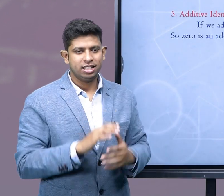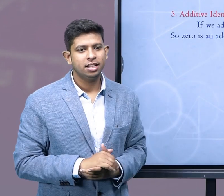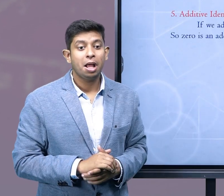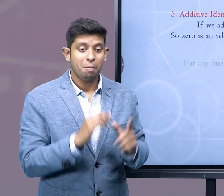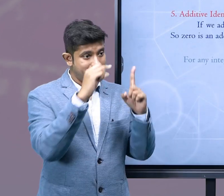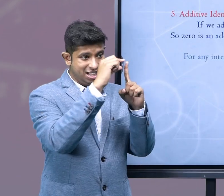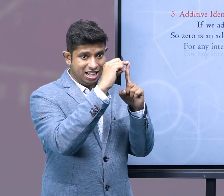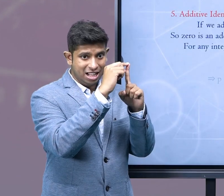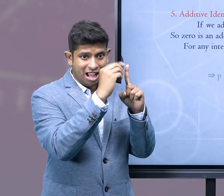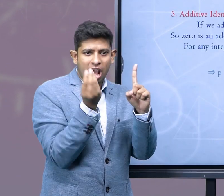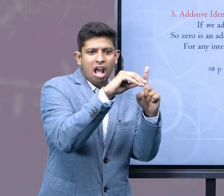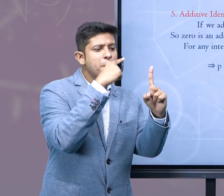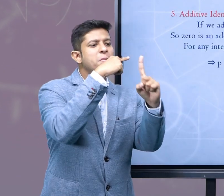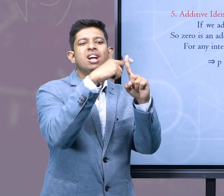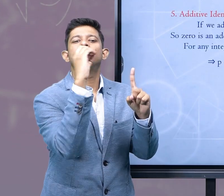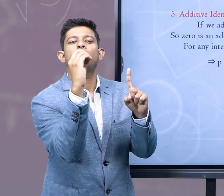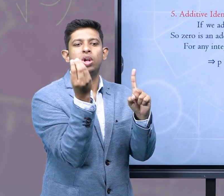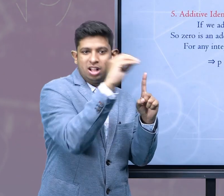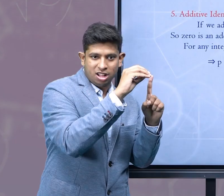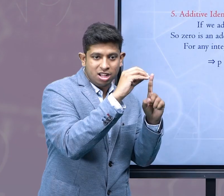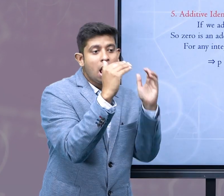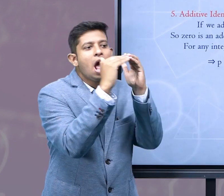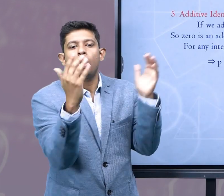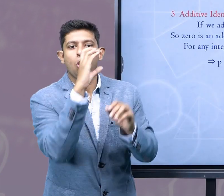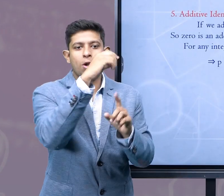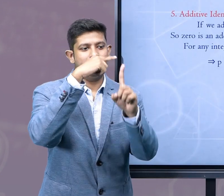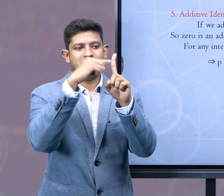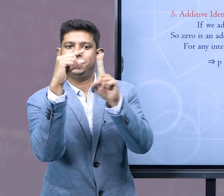plus 0 is equal to 0 plus p is equals to p.